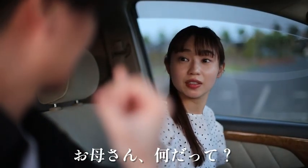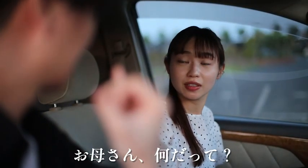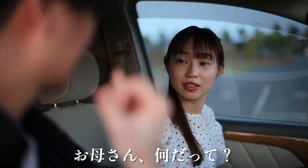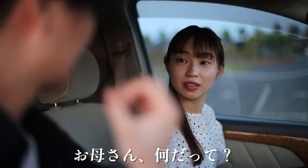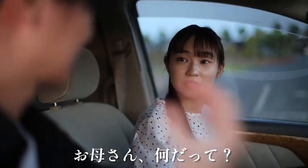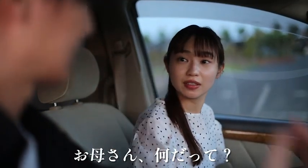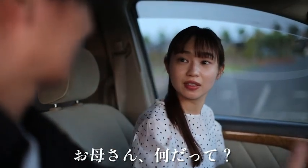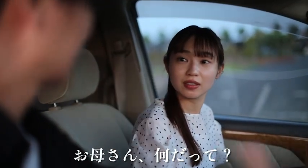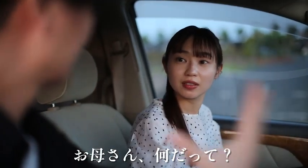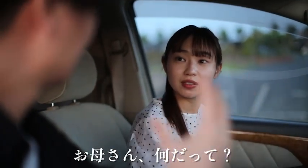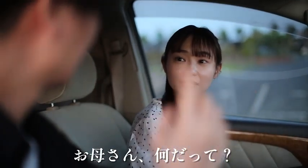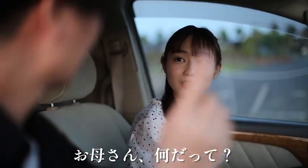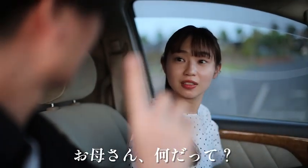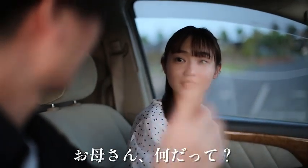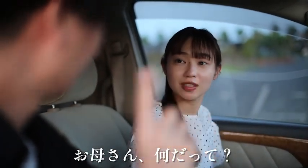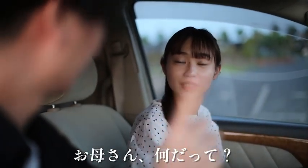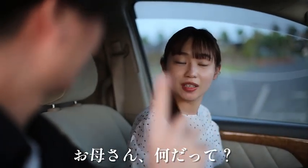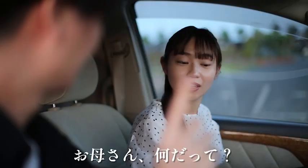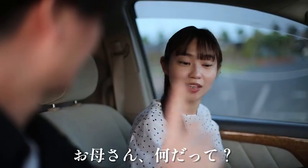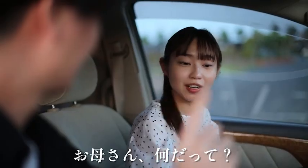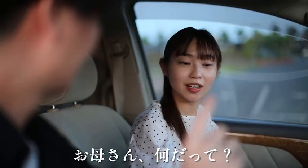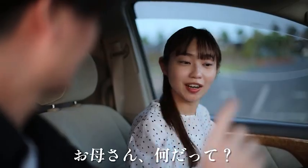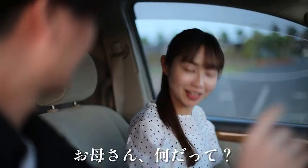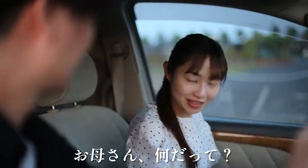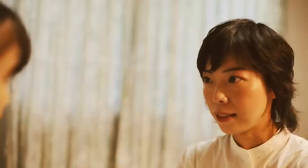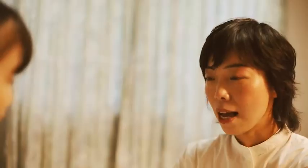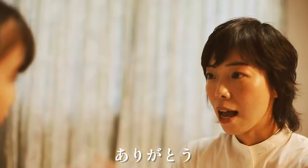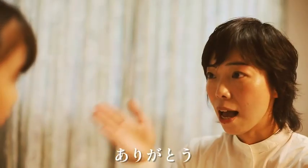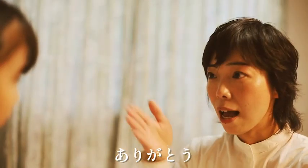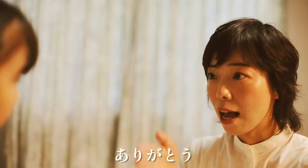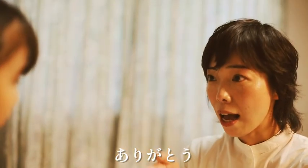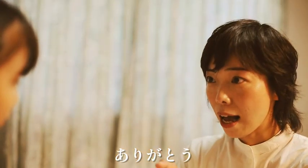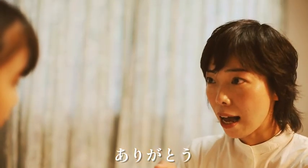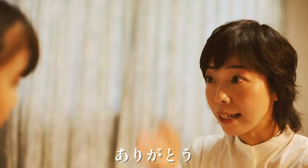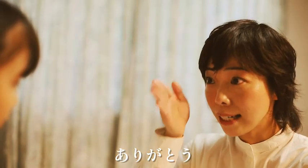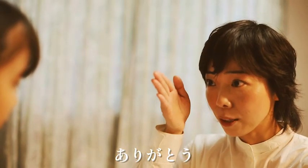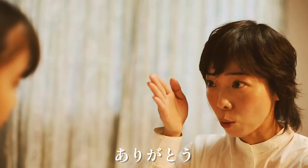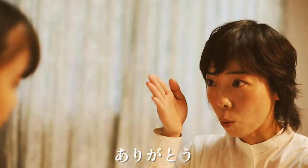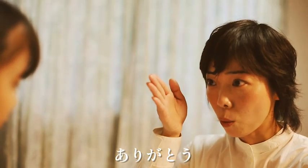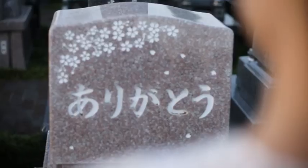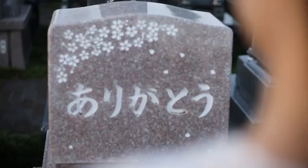ありがとう。